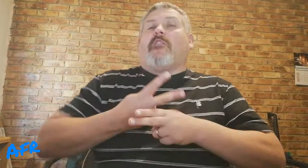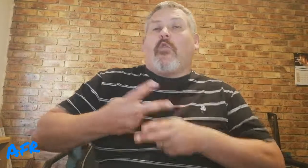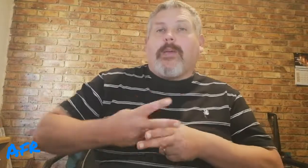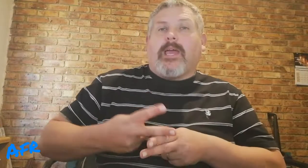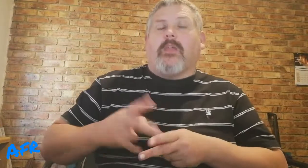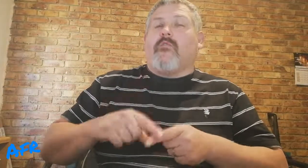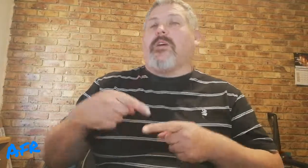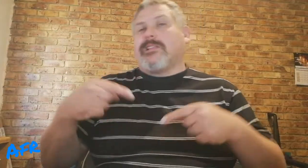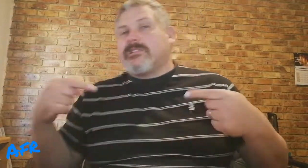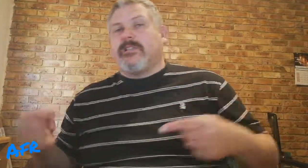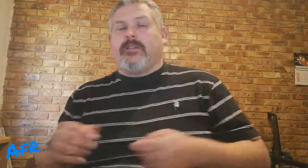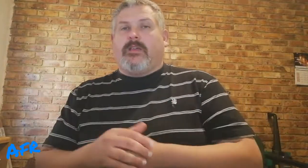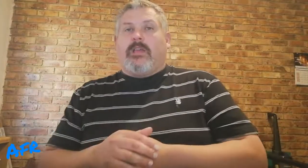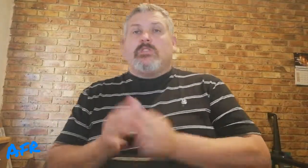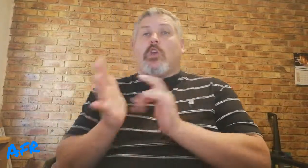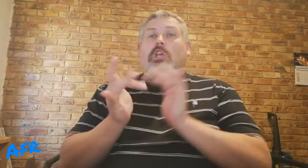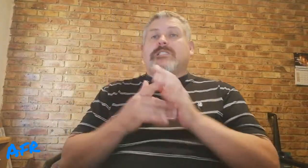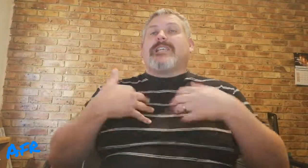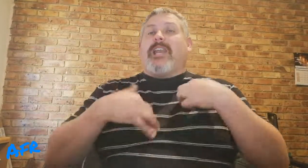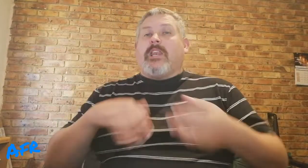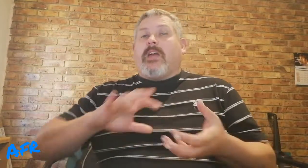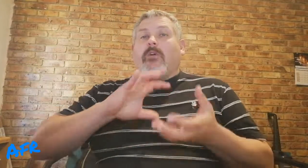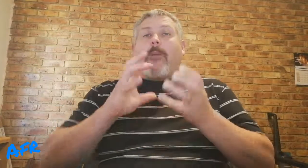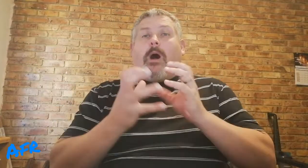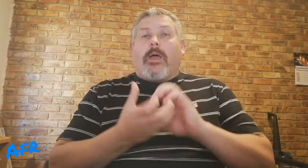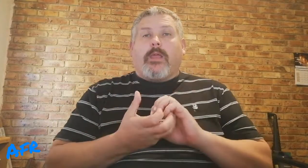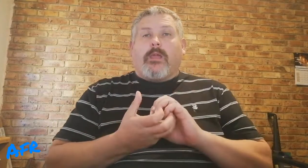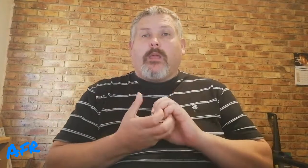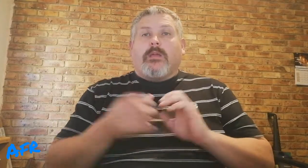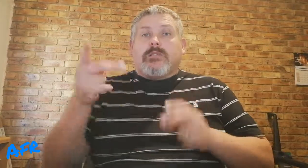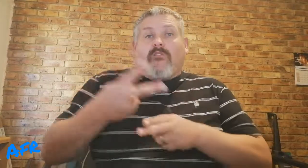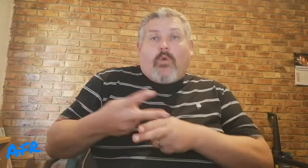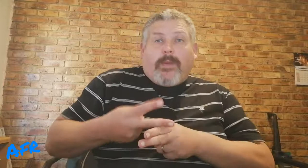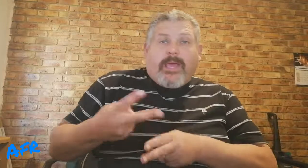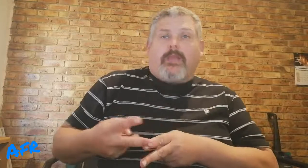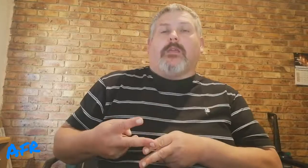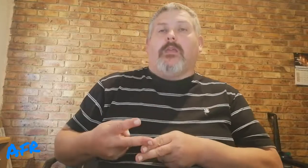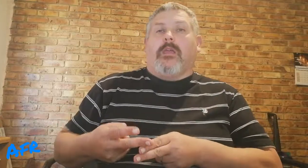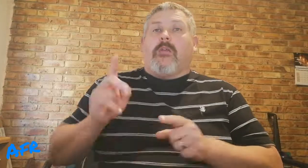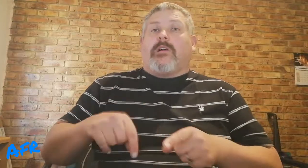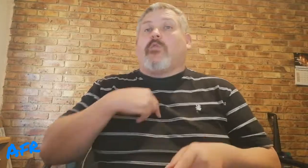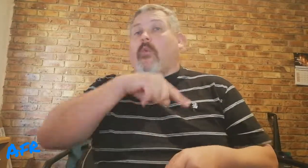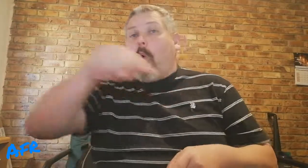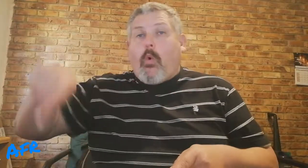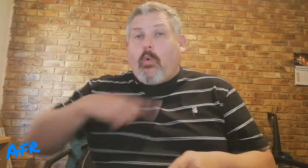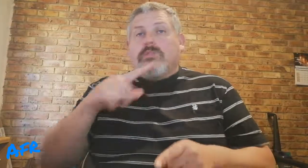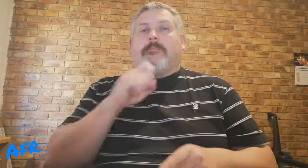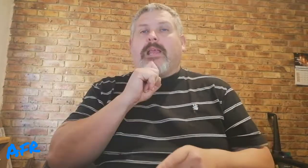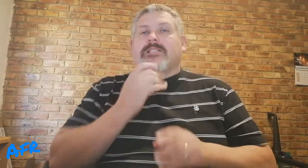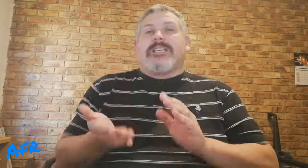geestelike voorbereiding. So Jesus se lewe op aarde, sy voorbereiding, was om vir ons mense